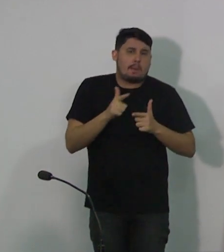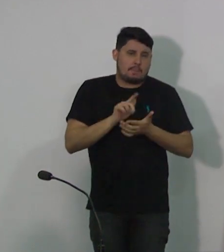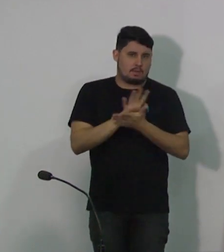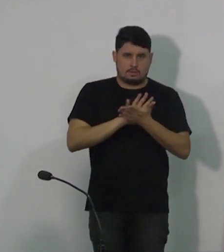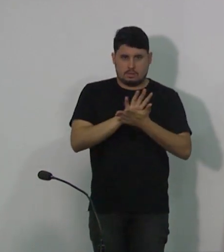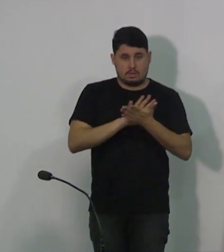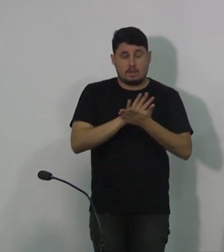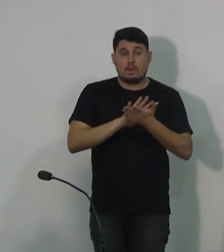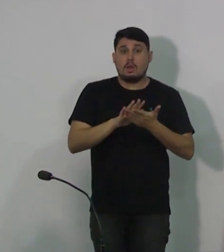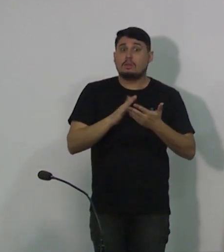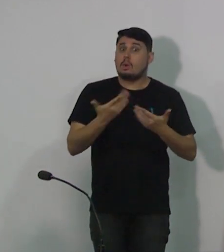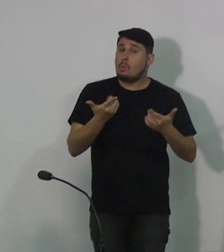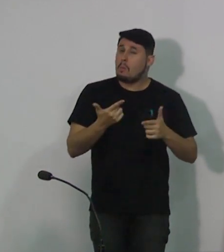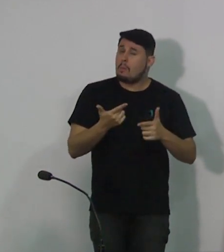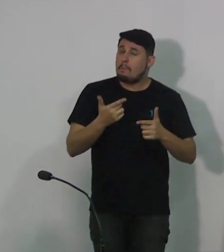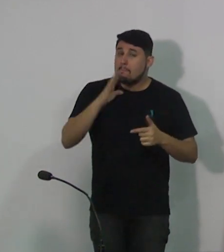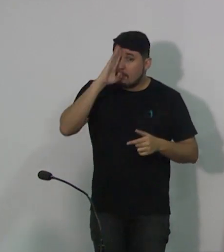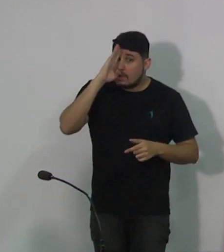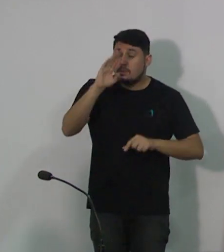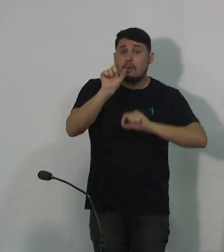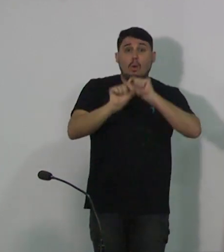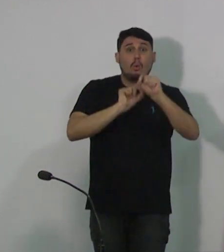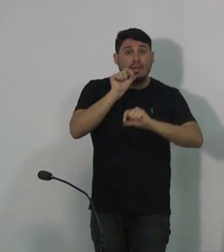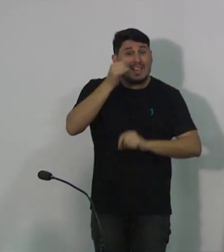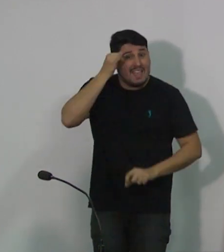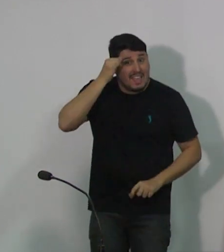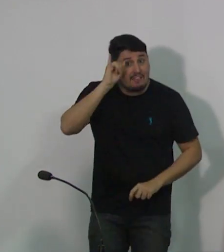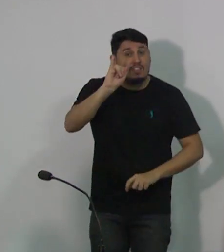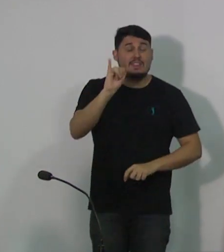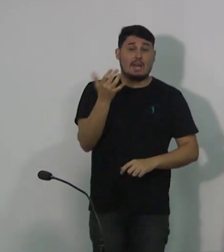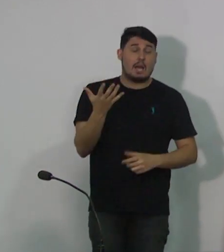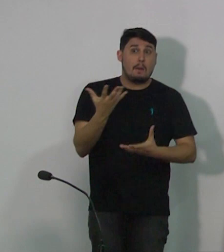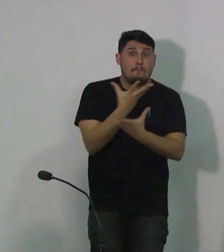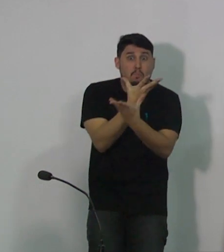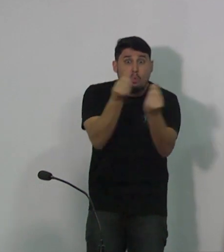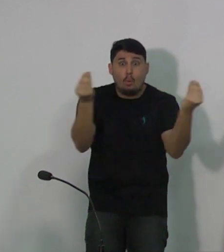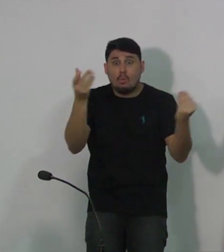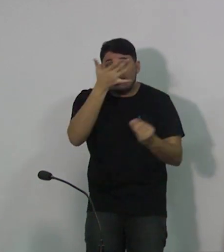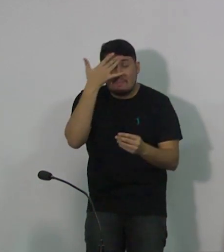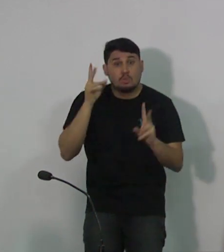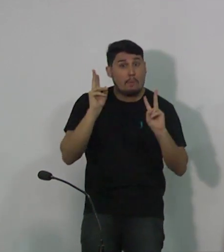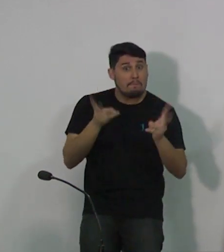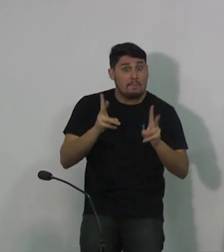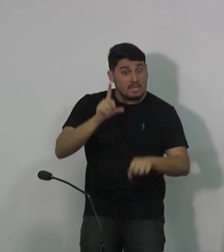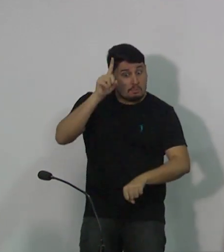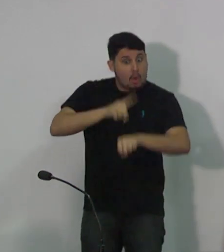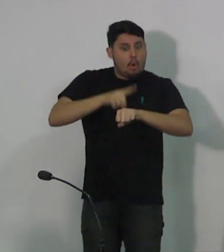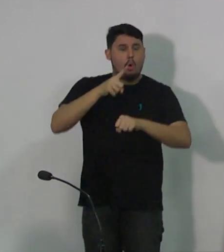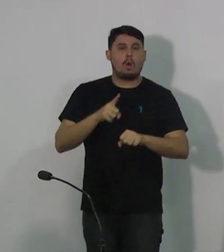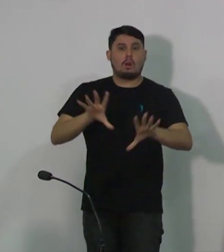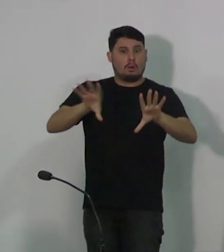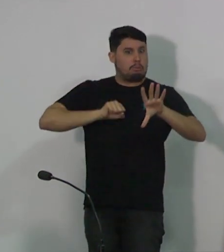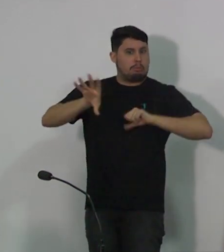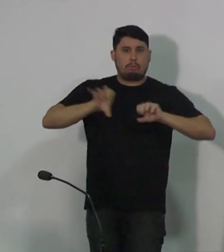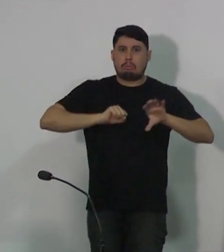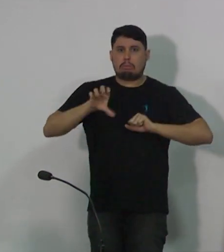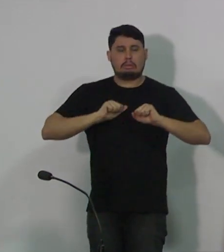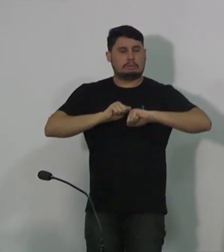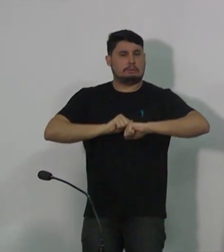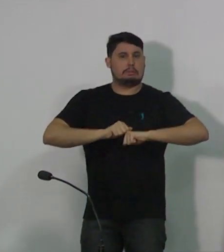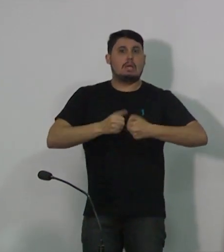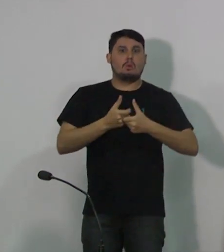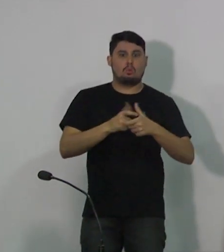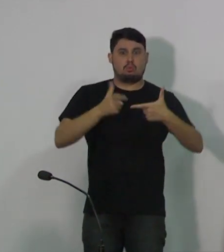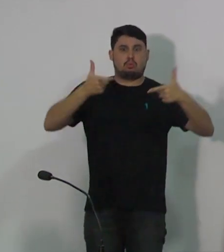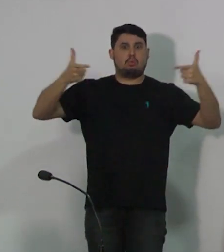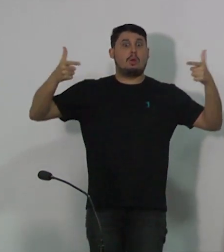gente evitar que muitas pessoas simultaneamente, principalmente idosos, tenham o diagnóstico, porque a chance no idoso de ter um problema